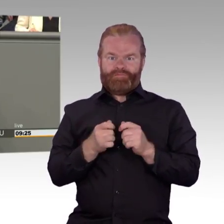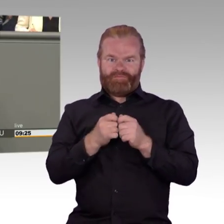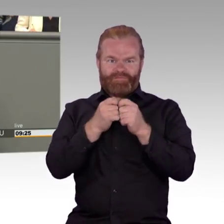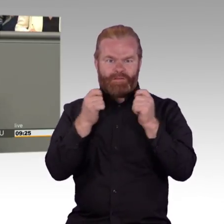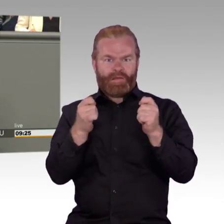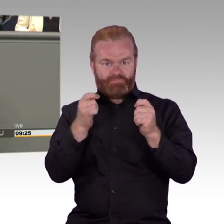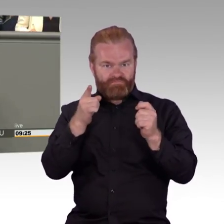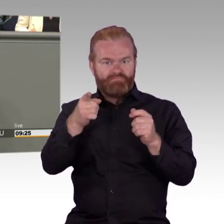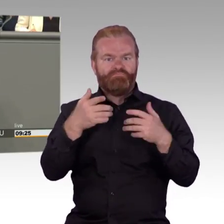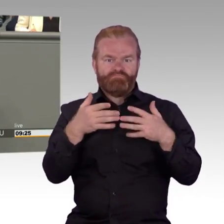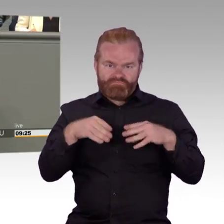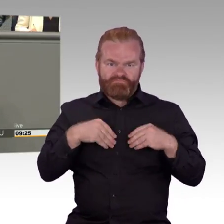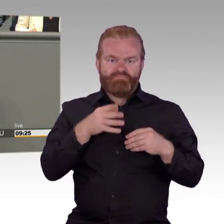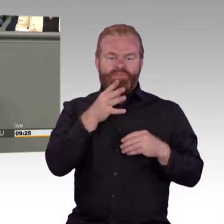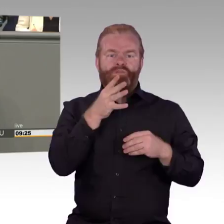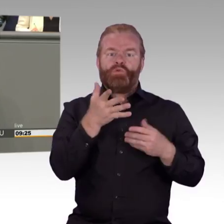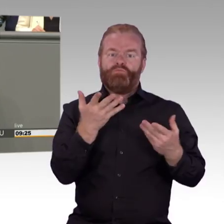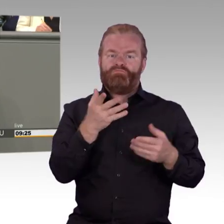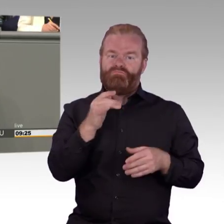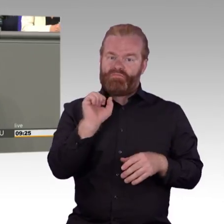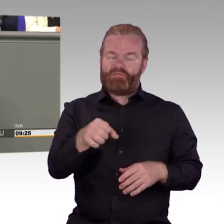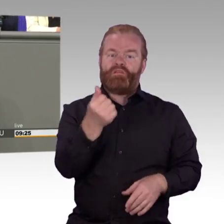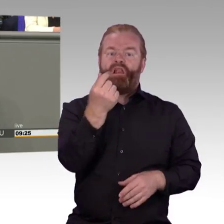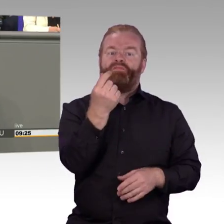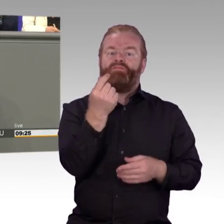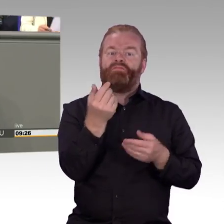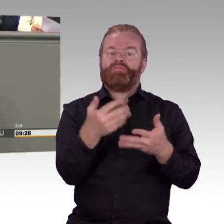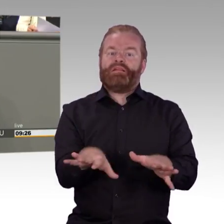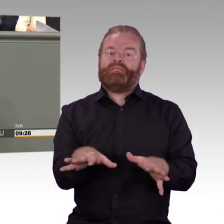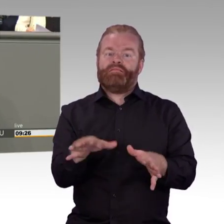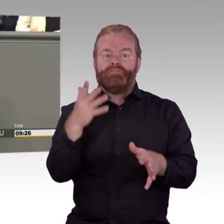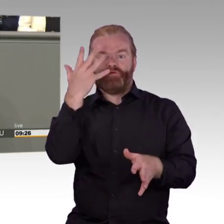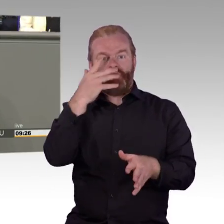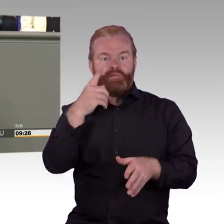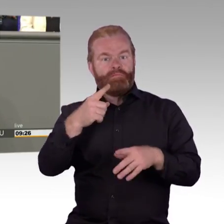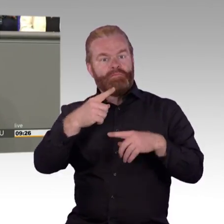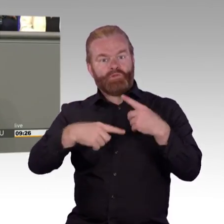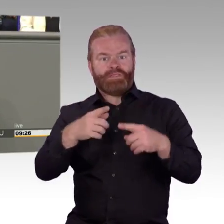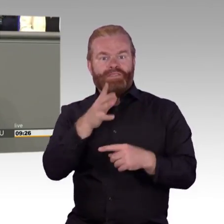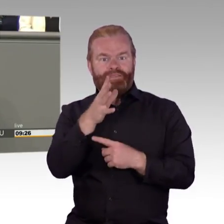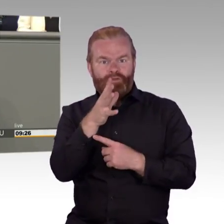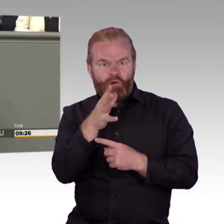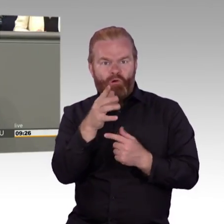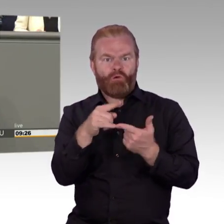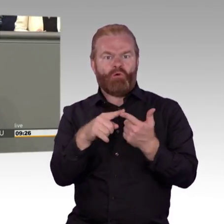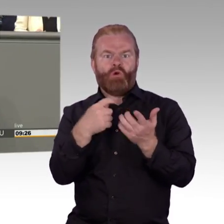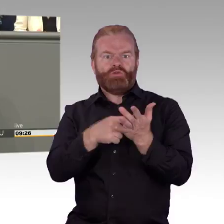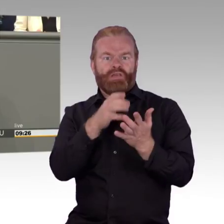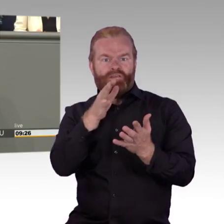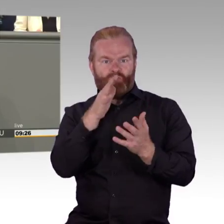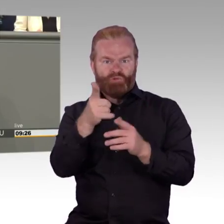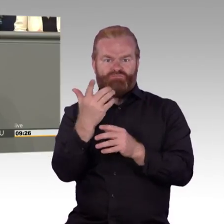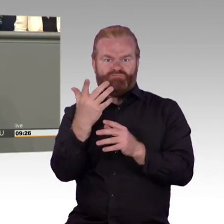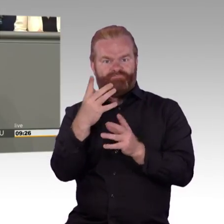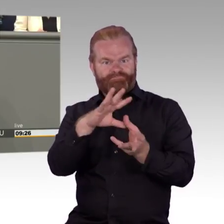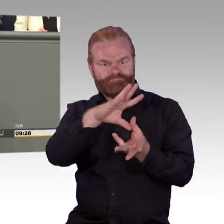mindestens 350 Mitgliedern auch rechtfertigen. Und dadurch ist gesichert, dass der Verband auch dieses Risiko nur dort